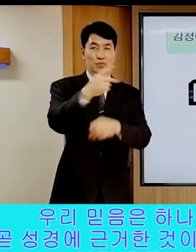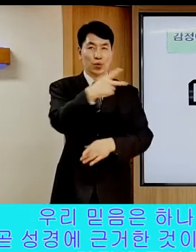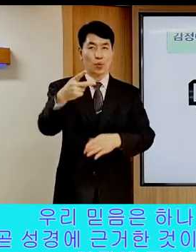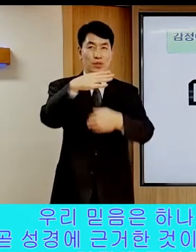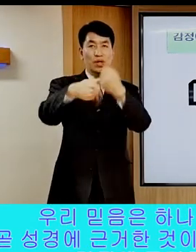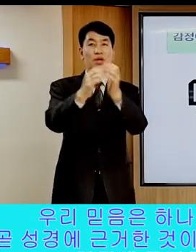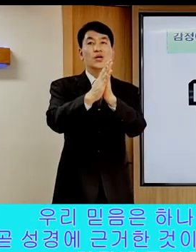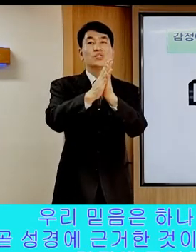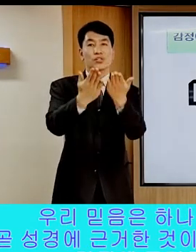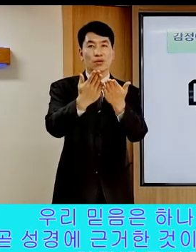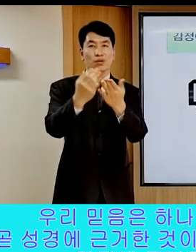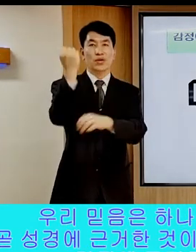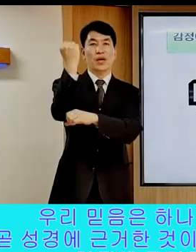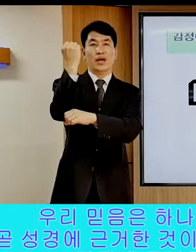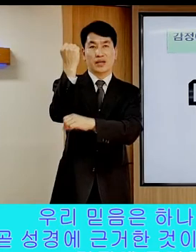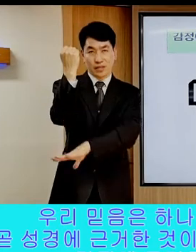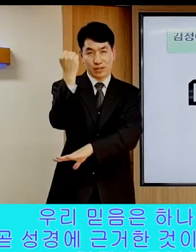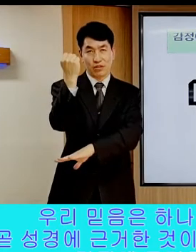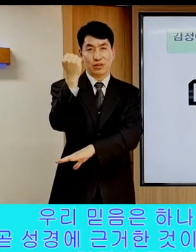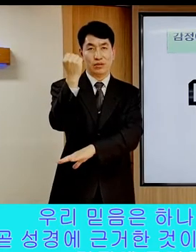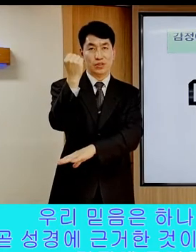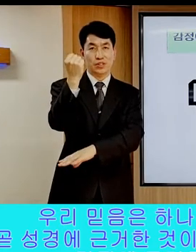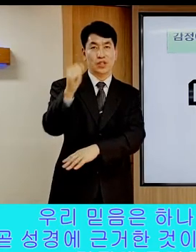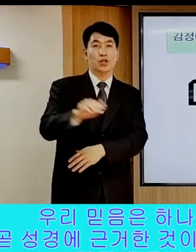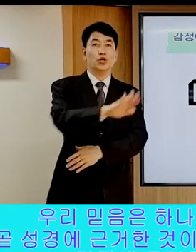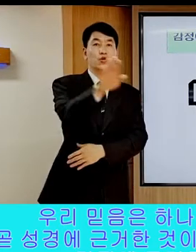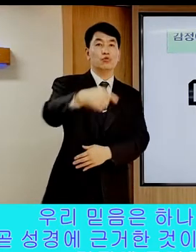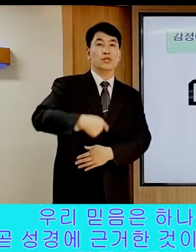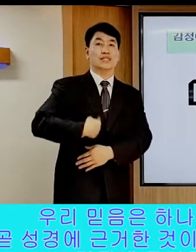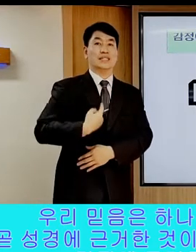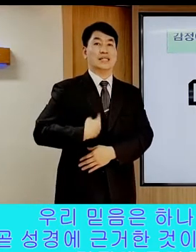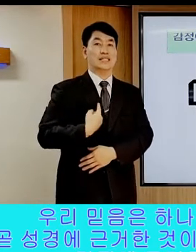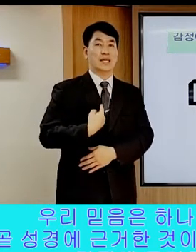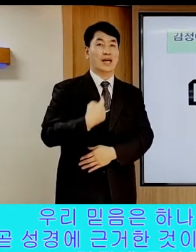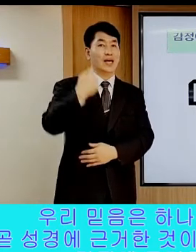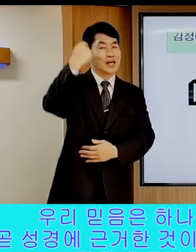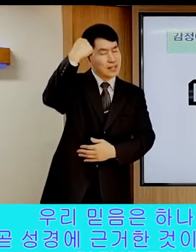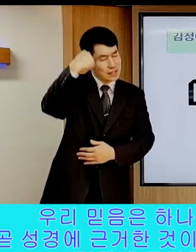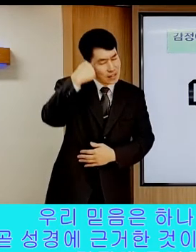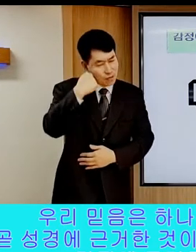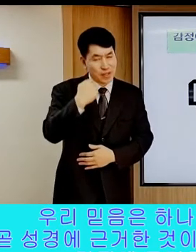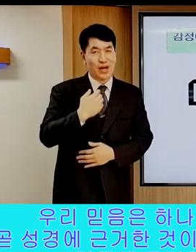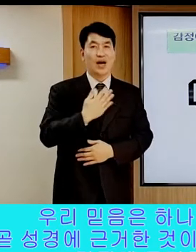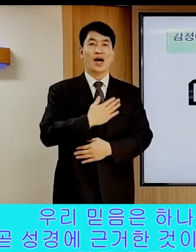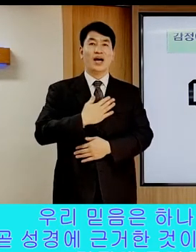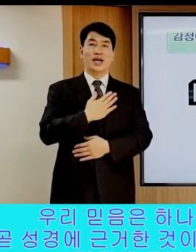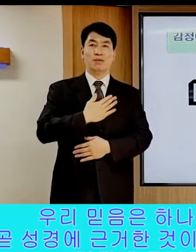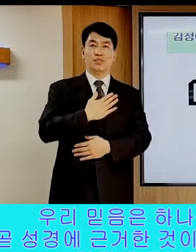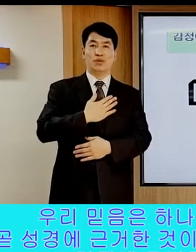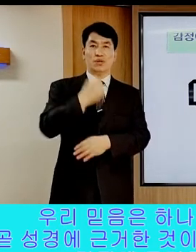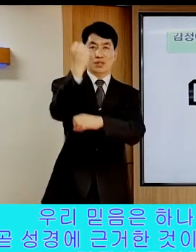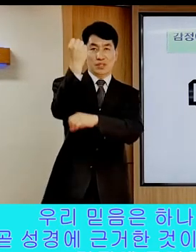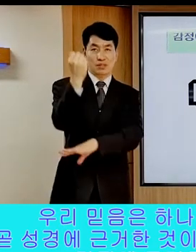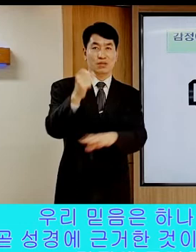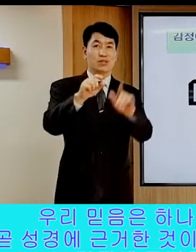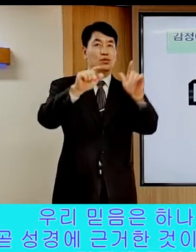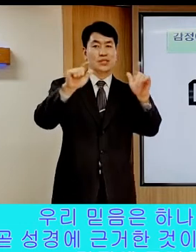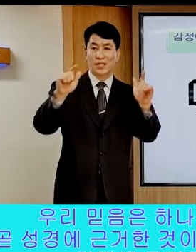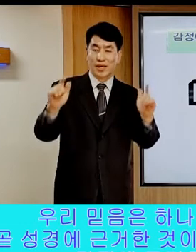곧 성경에 근거한 것이지 우리 자신의 느낌이나 감정 근거한 것이